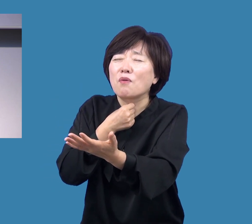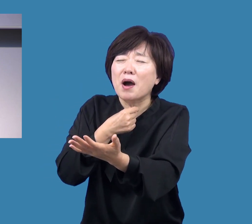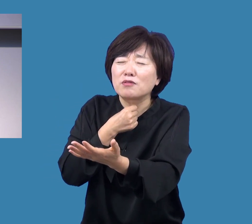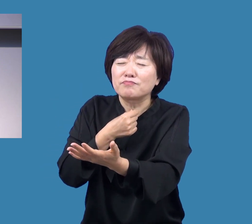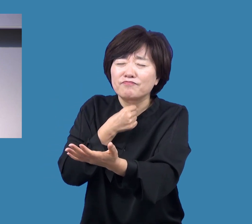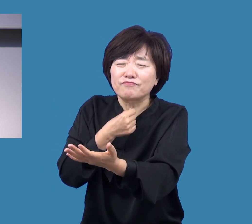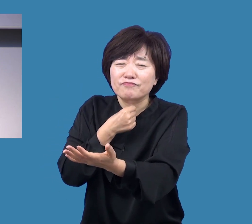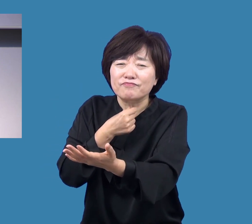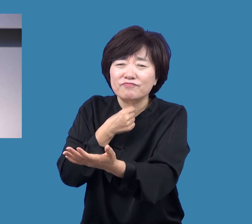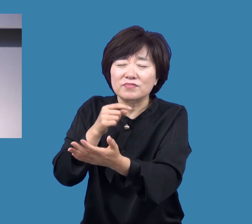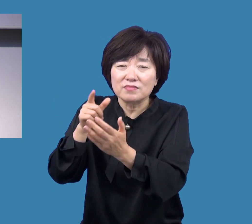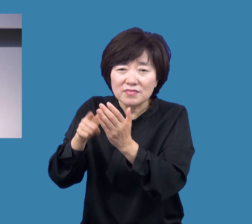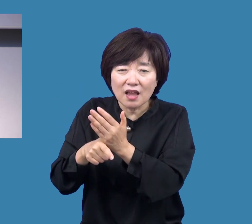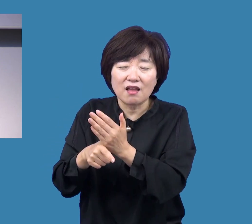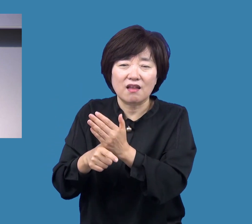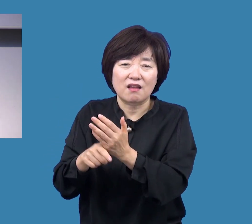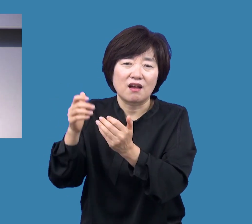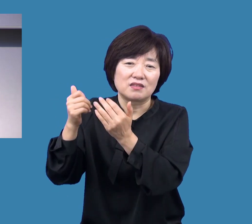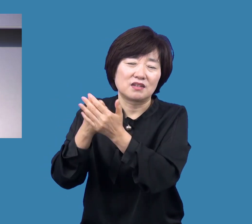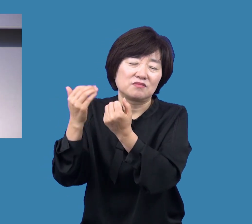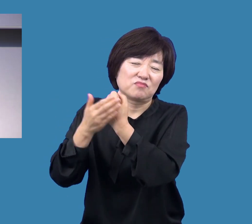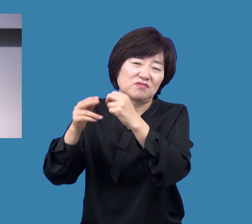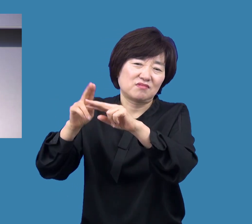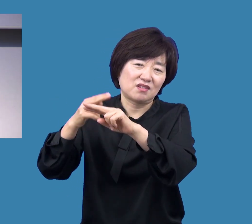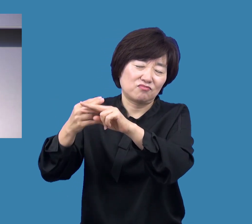때 하나님 은사를 주시더라고.